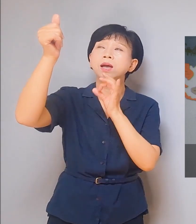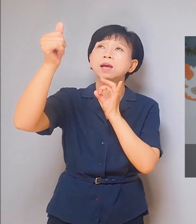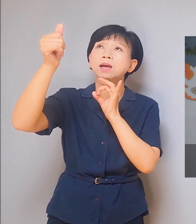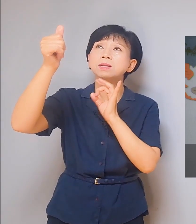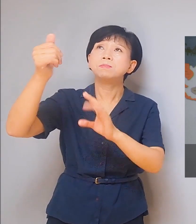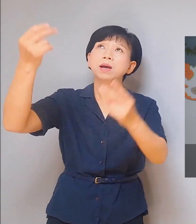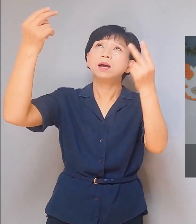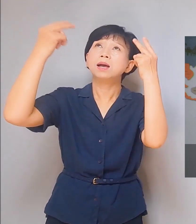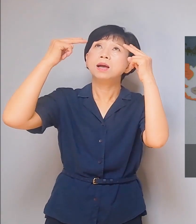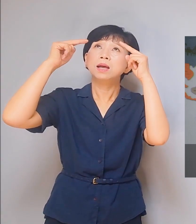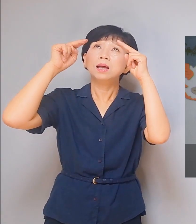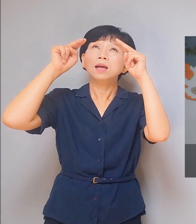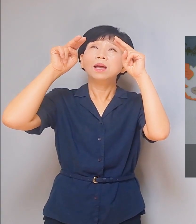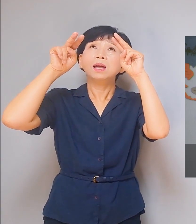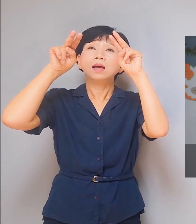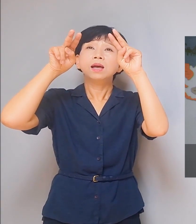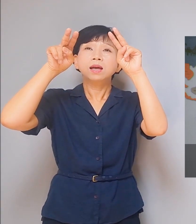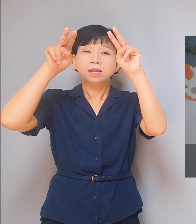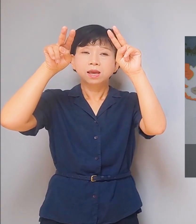주만